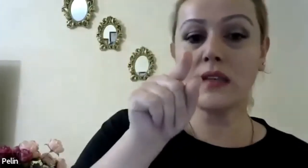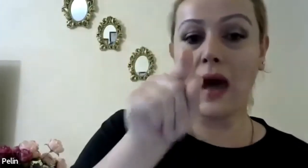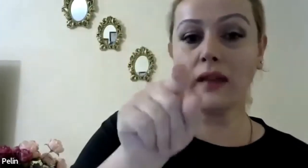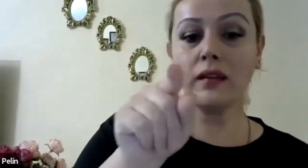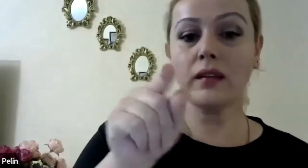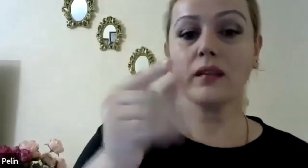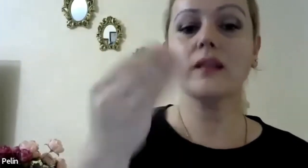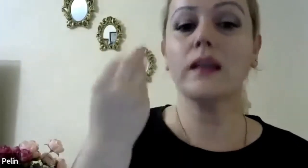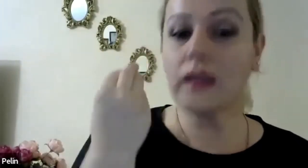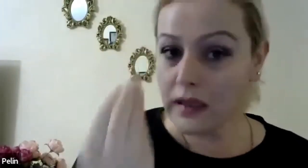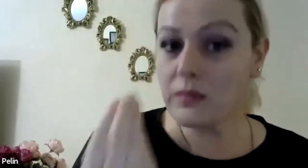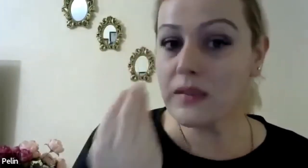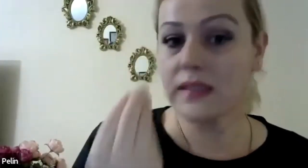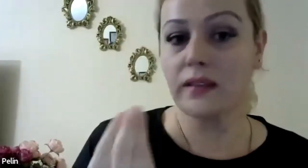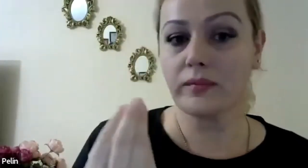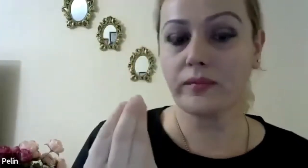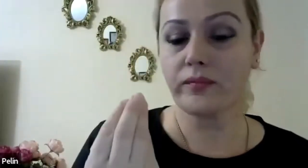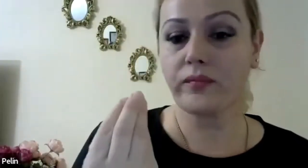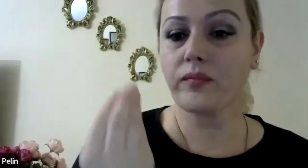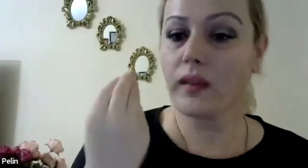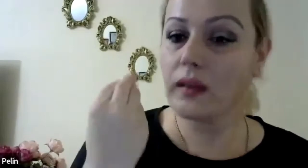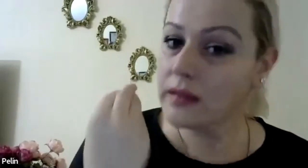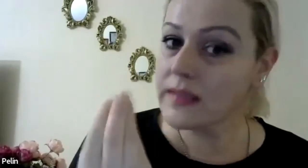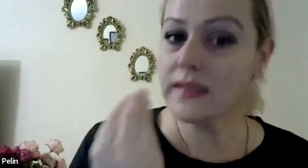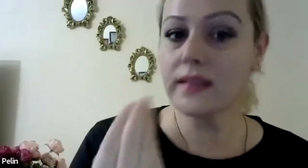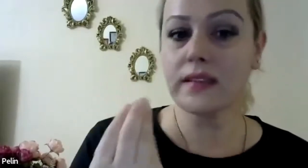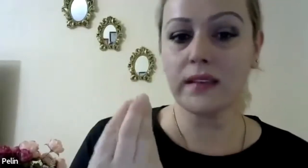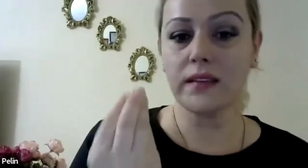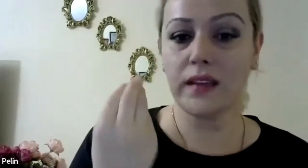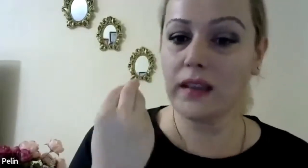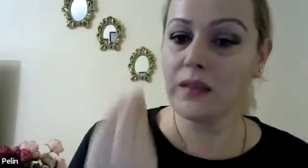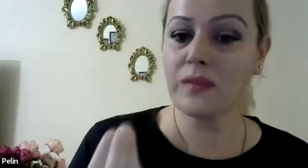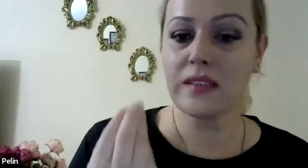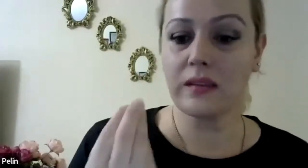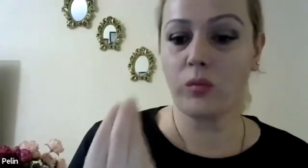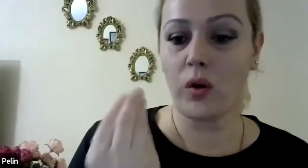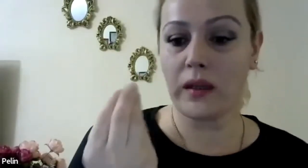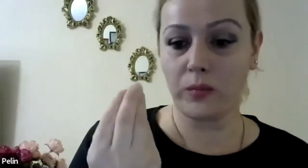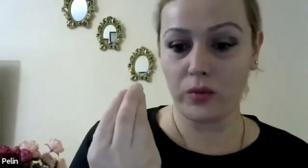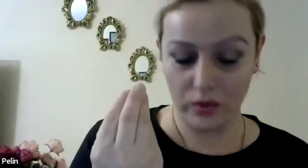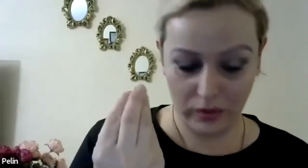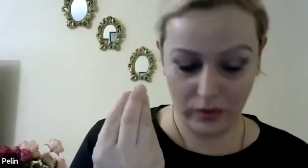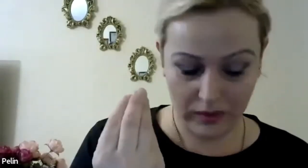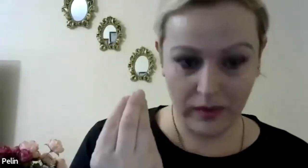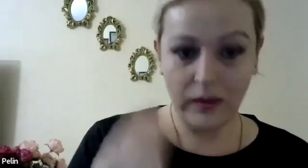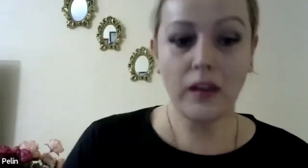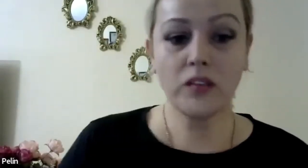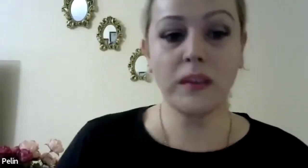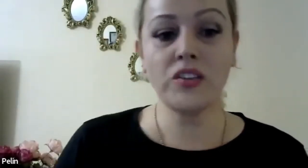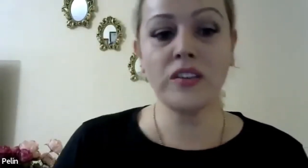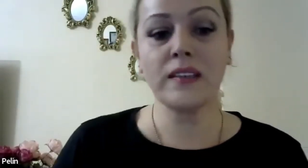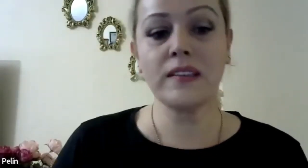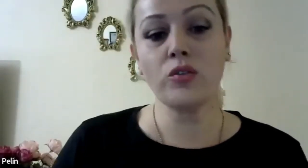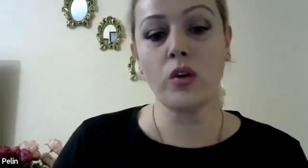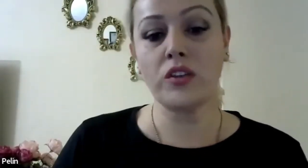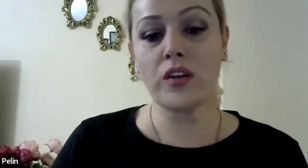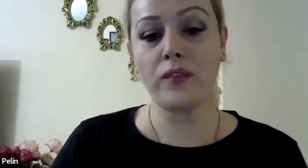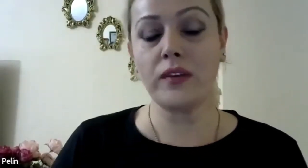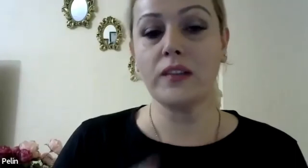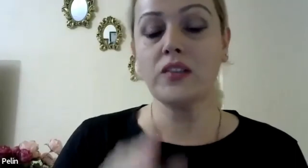Sen iyi misin? Nasılsın? İyi misin? Böyle yapıyoruz. Şimdi kişi de size şöyle cevap verir. İşte